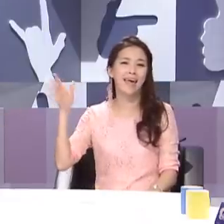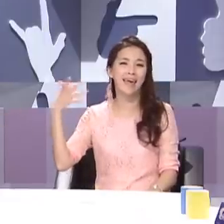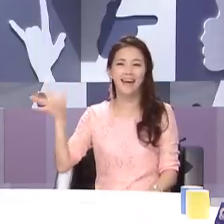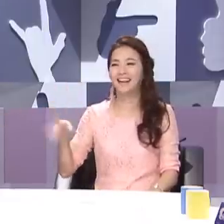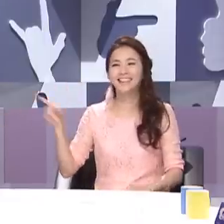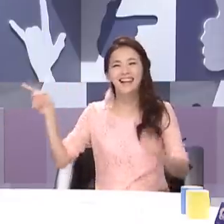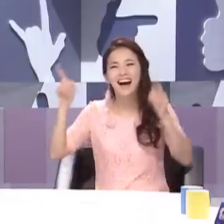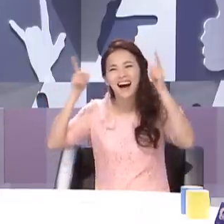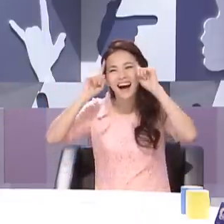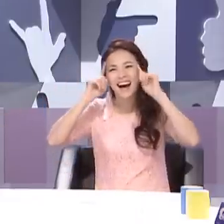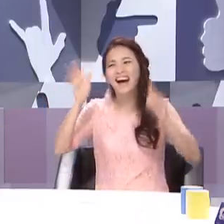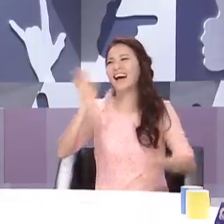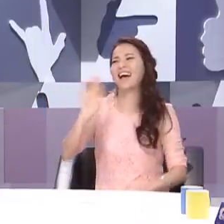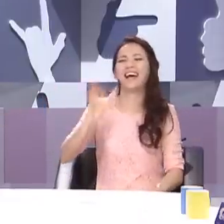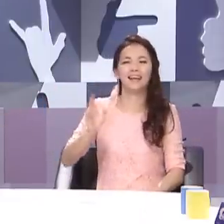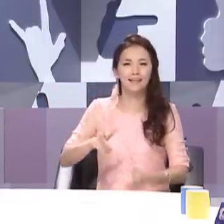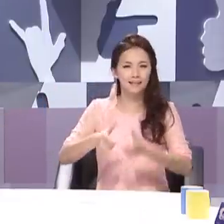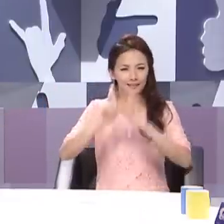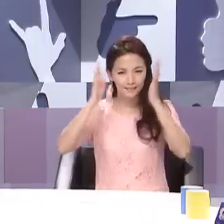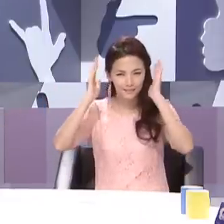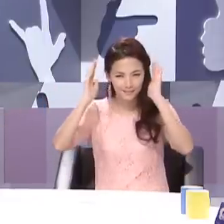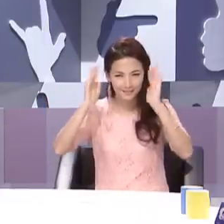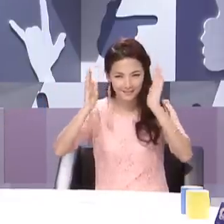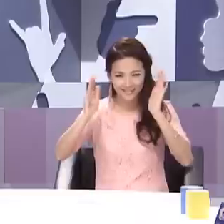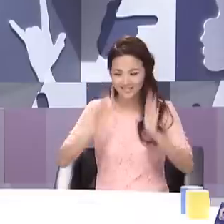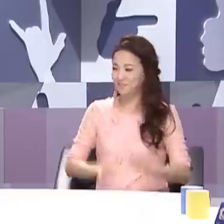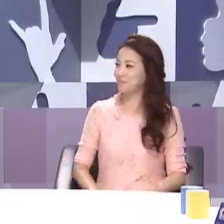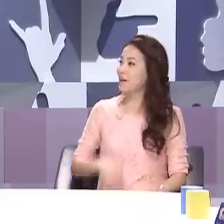啦，你别开玩笑了，赶快言归正传。